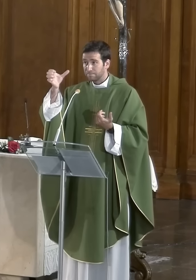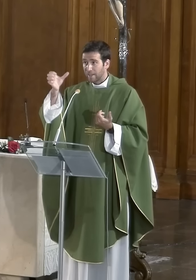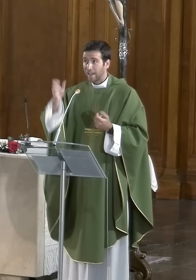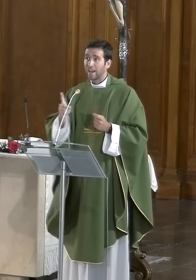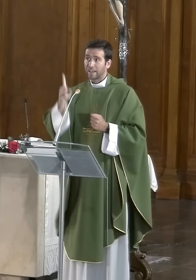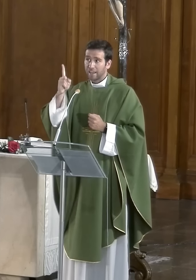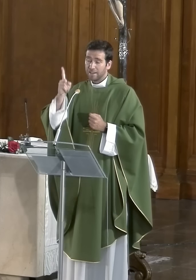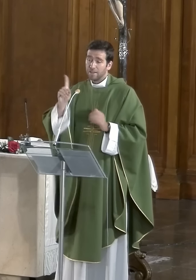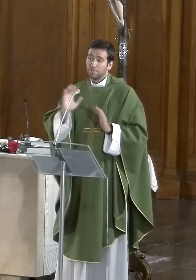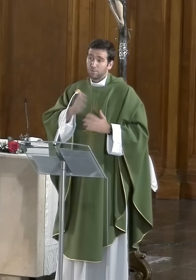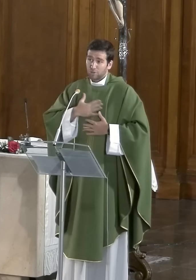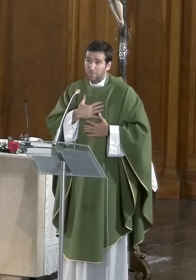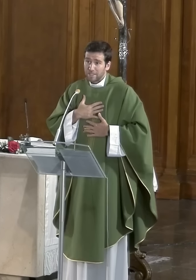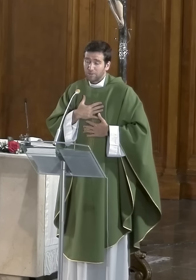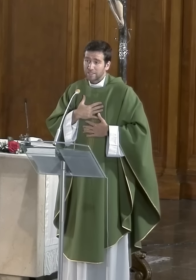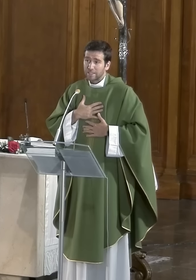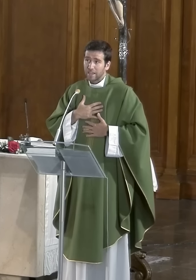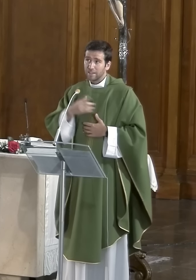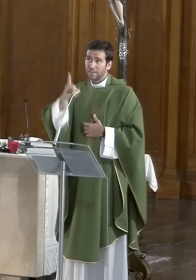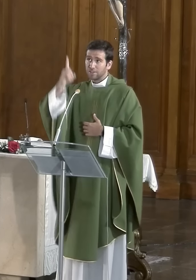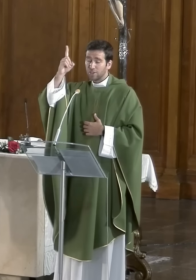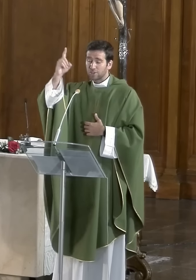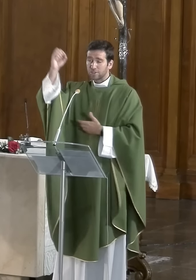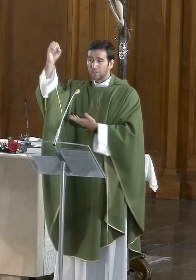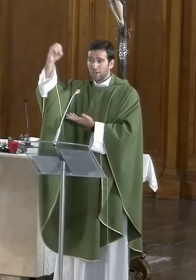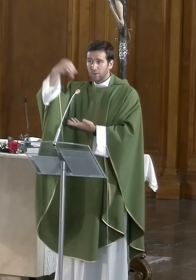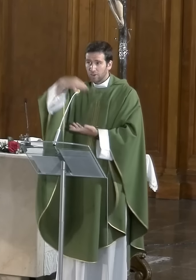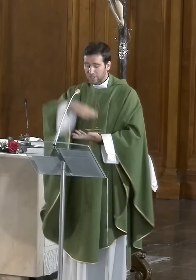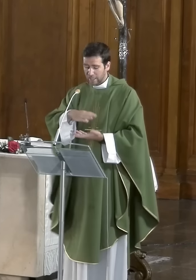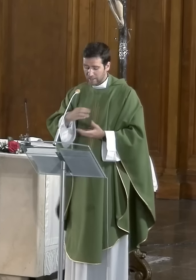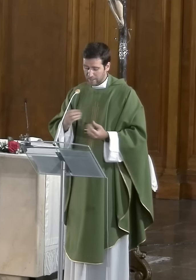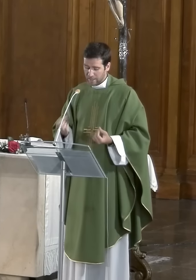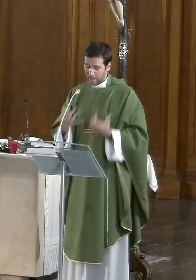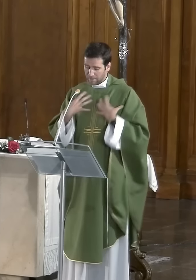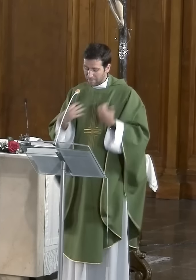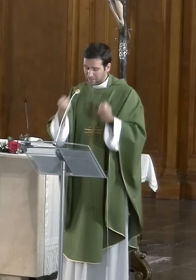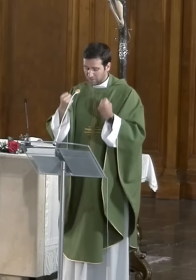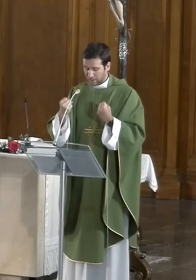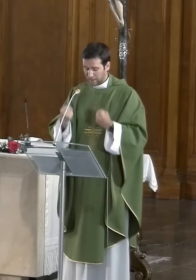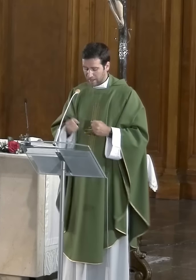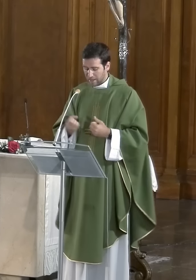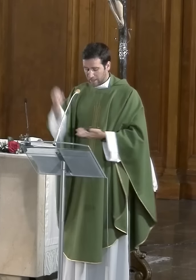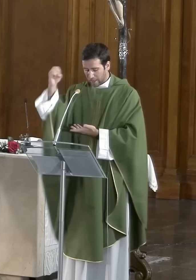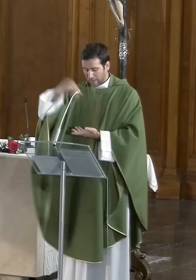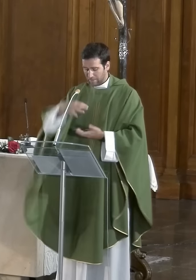en la que, por sorpresa nuestra, Dios nos da más fuerza y más